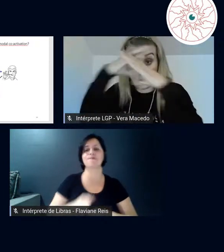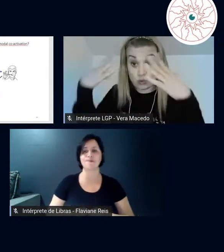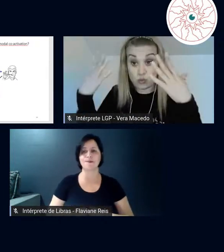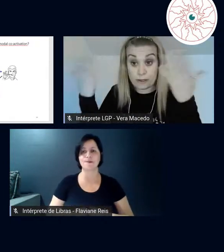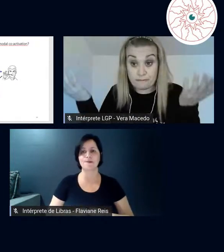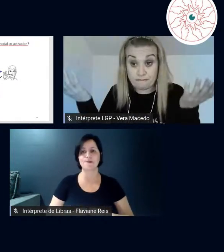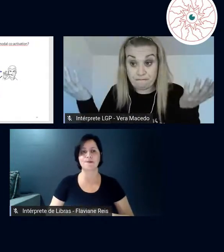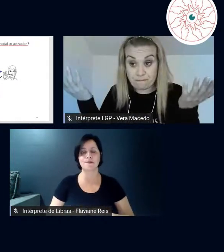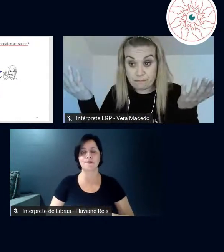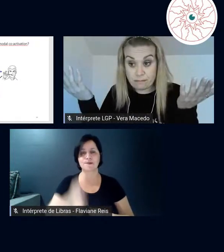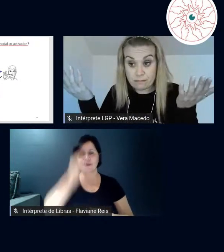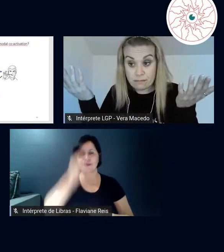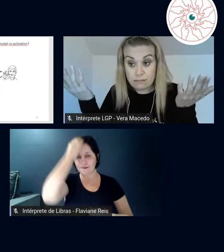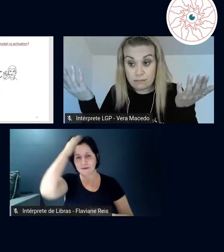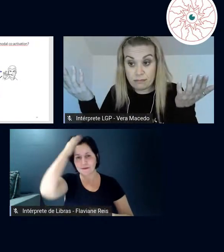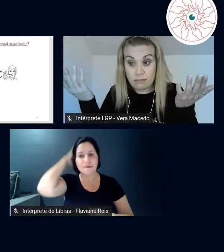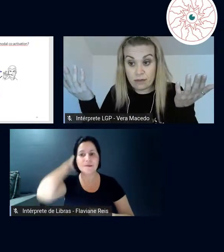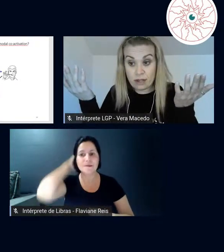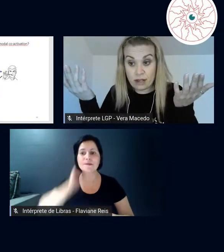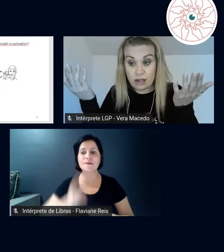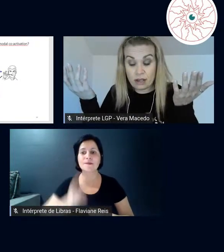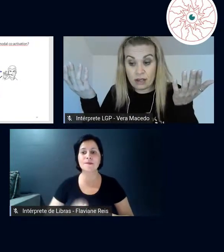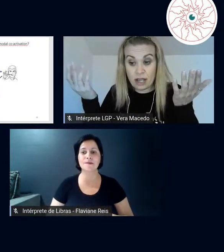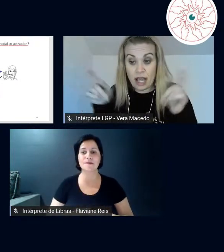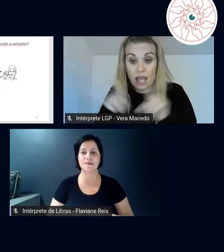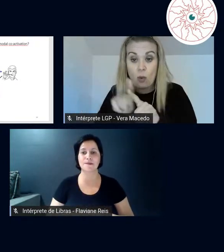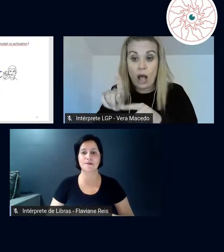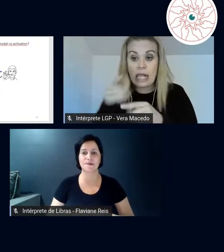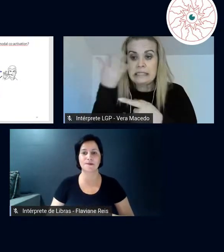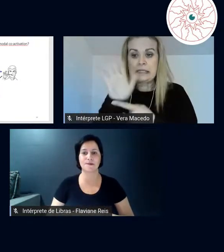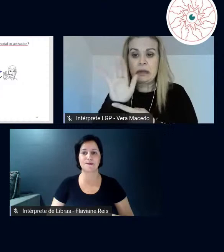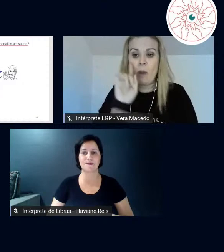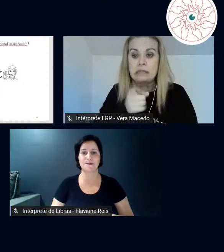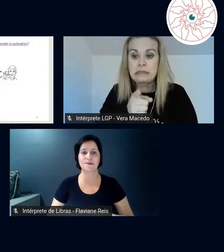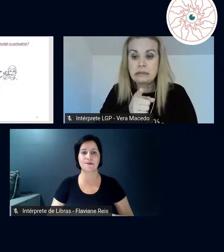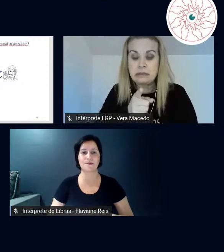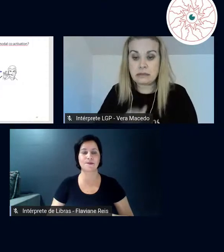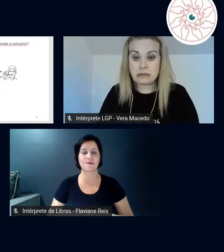constatações, eh, elas nós temos aqui o